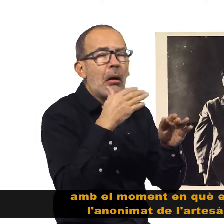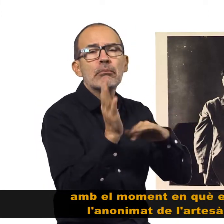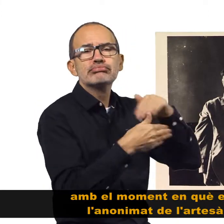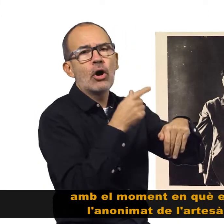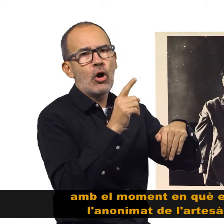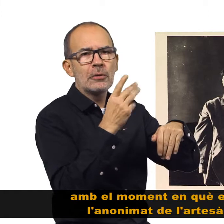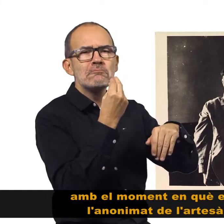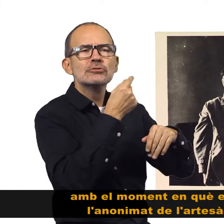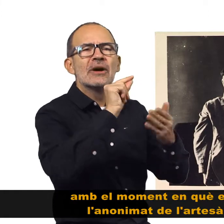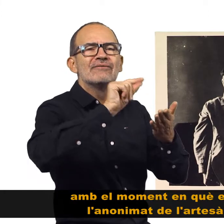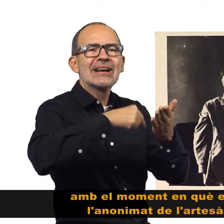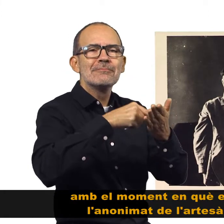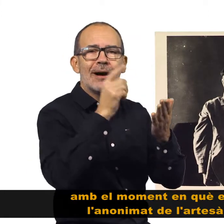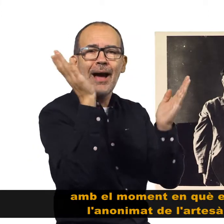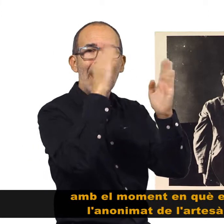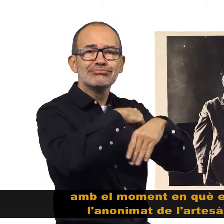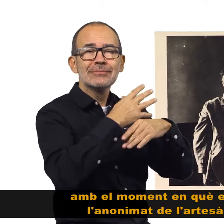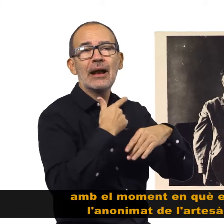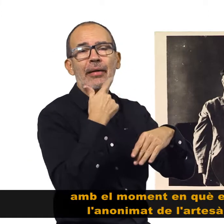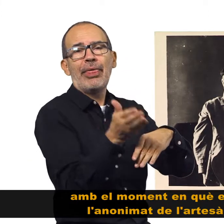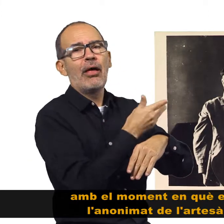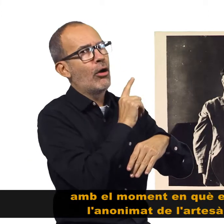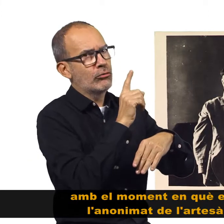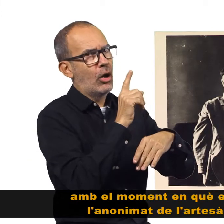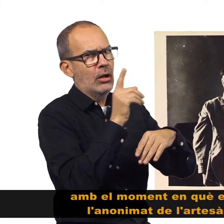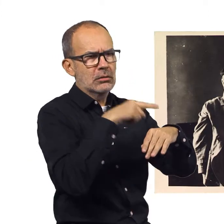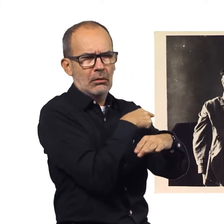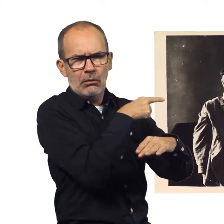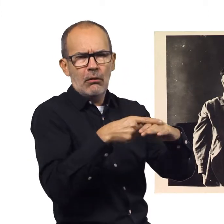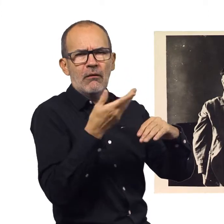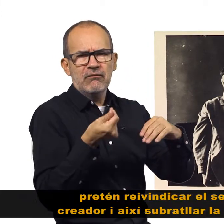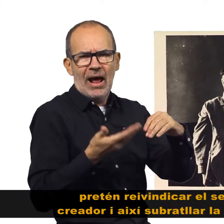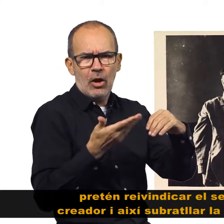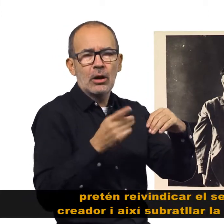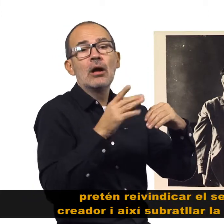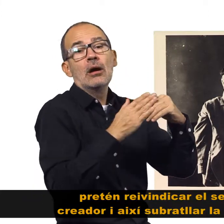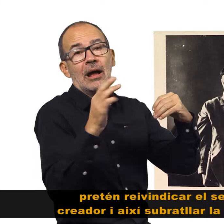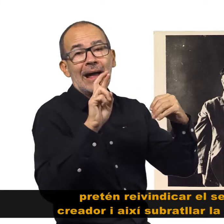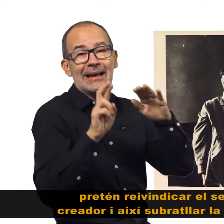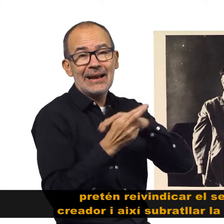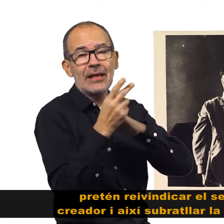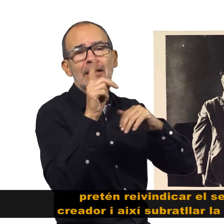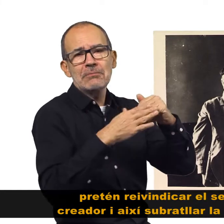i en el trànsit pretén reivindicar el seu estatus com a creador i així subratllar la seva posició social.